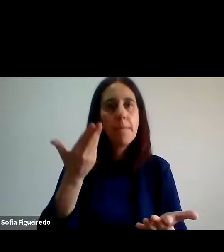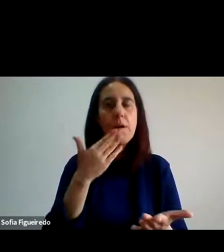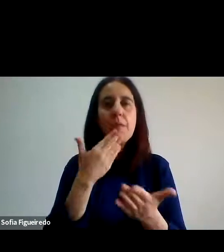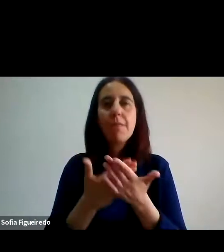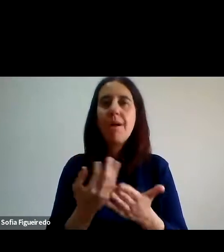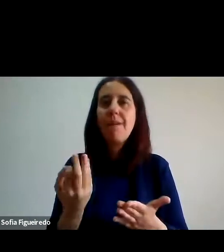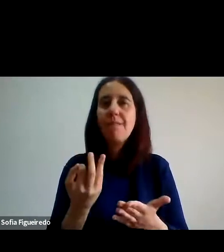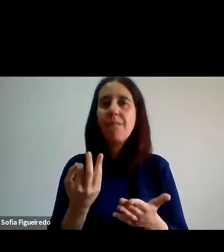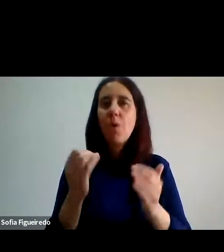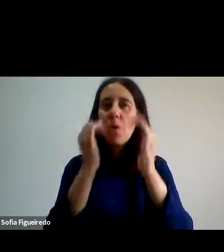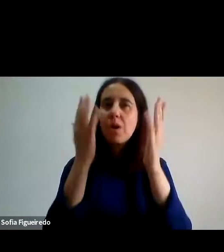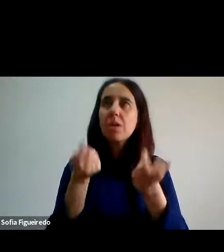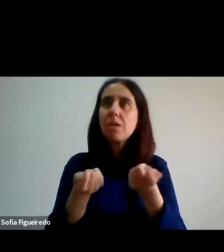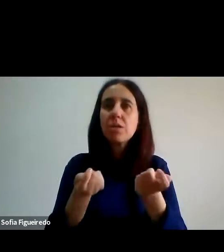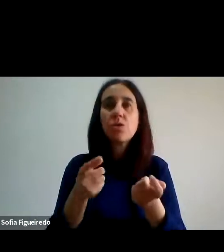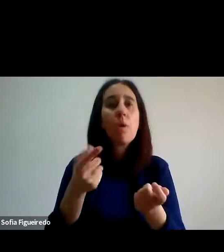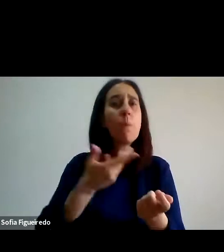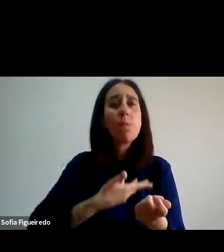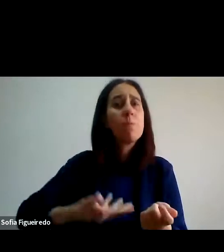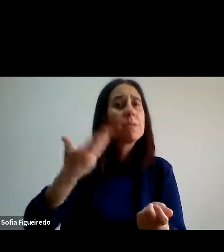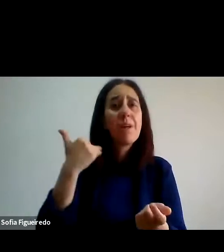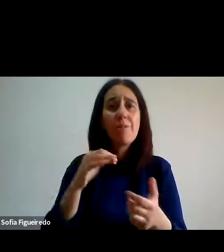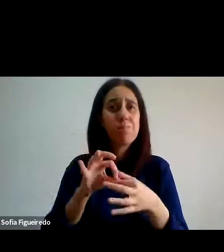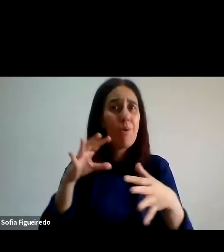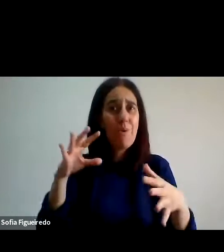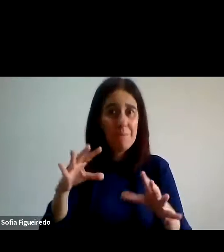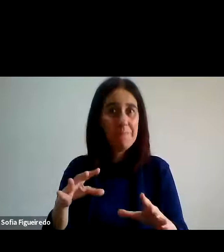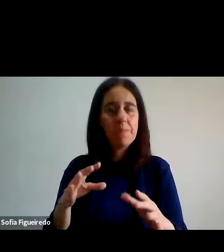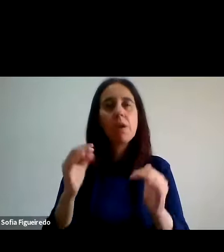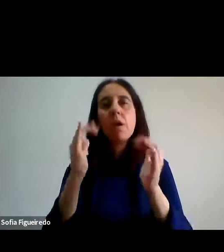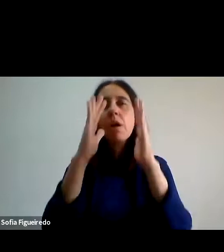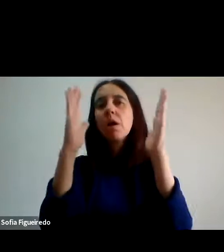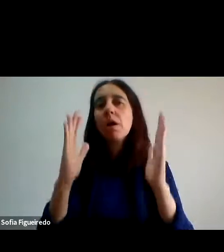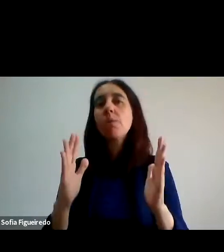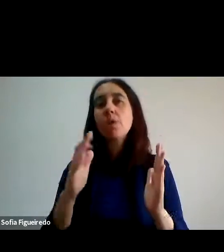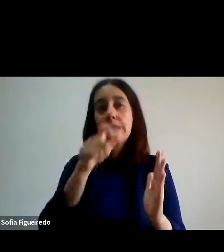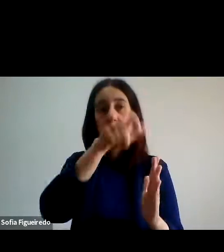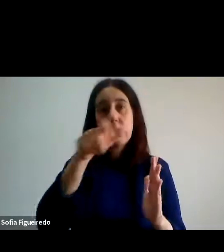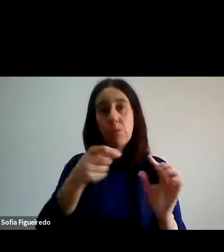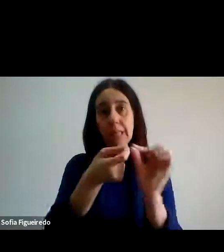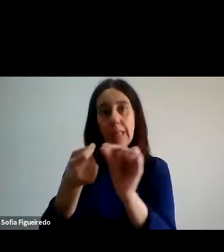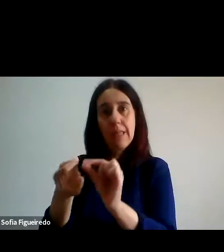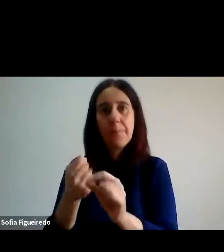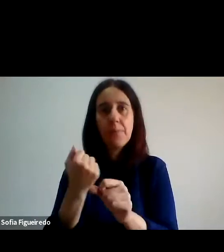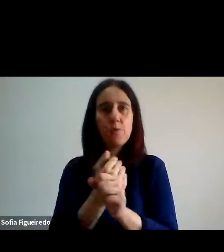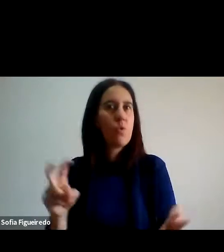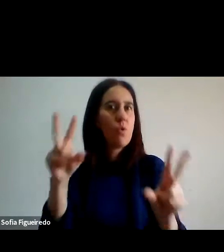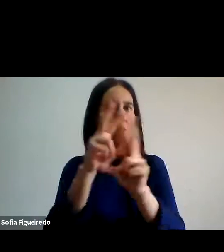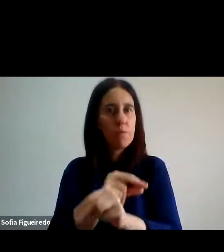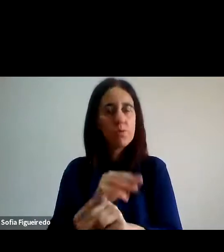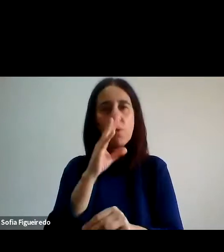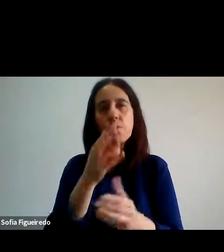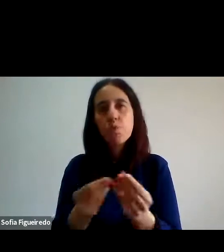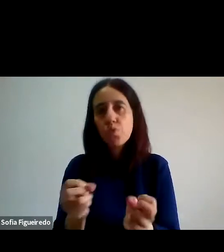às organizações de uma forma que não servia no passado. Serve às organizações porque chega mais próximo dos cidadãos, quando há novos serviços, quando há novos